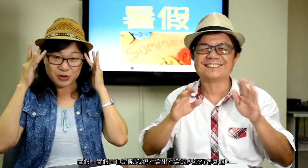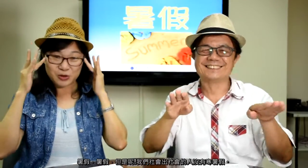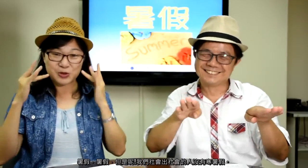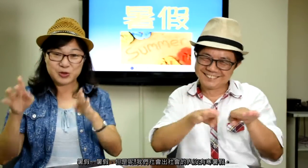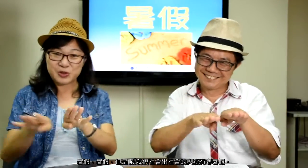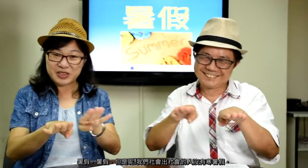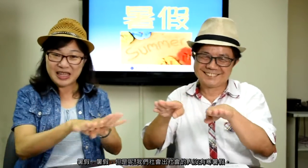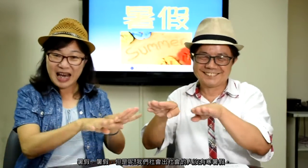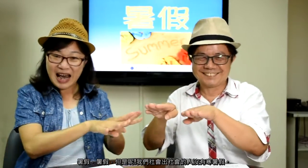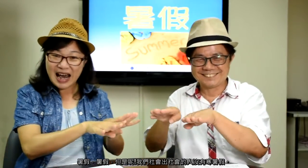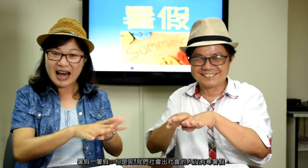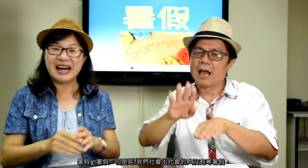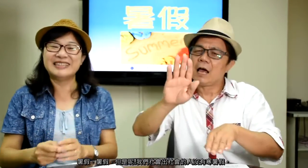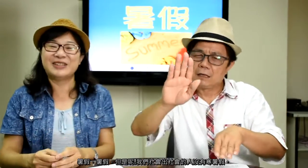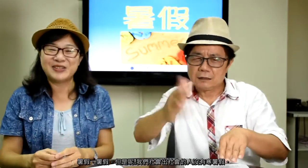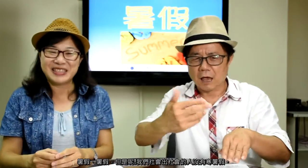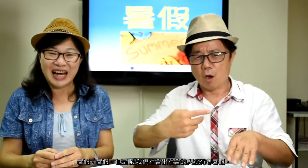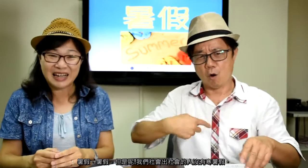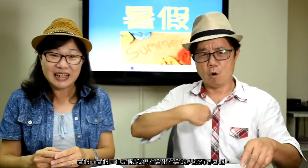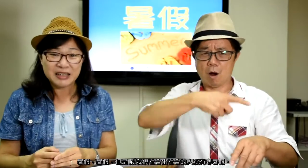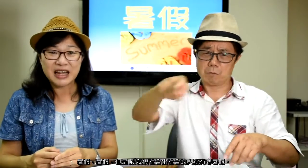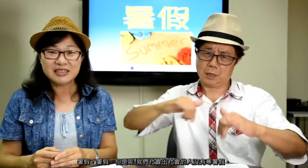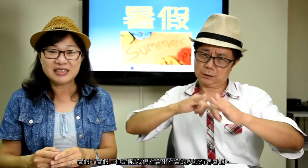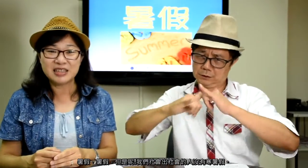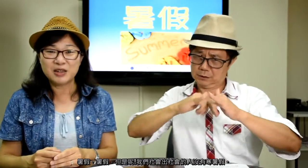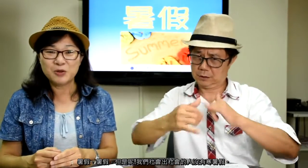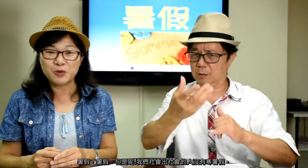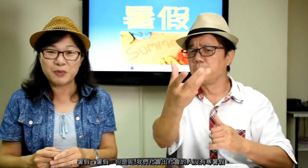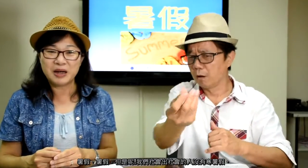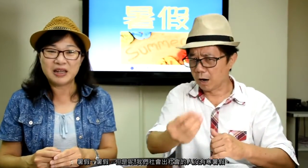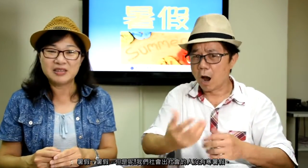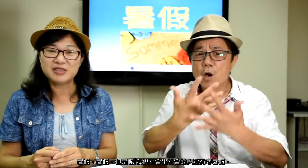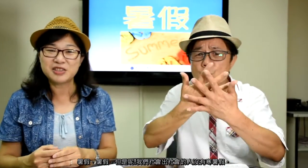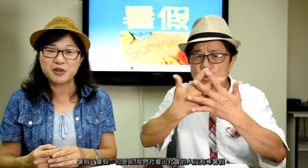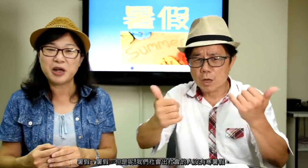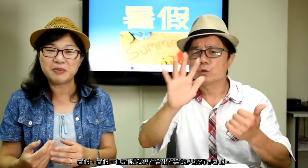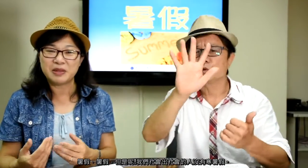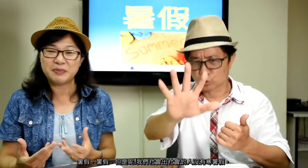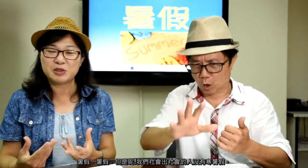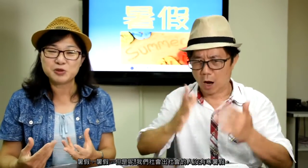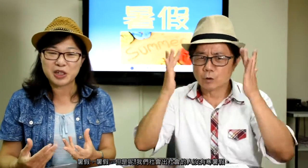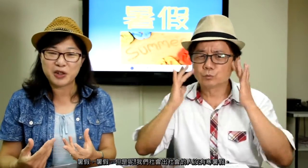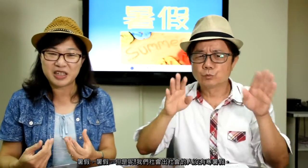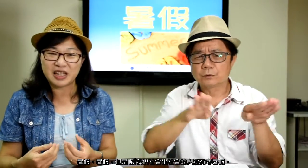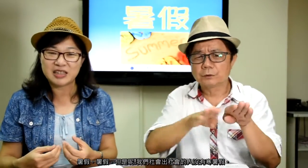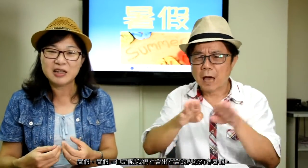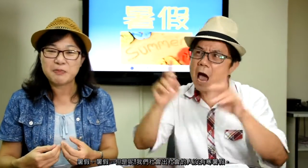暑假，暑假。但是呢，我们社会出社会的人没